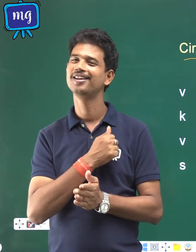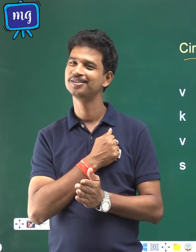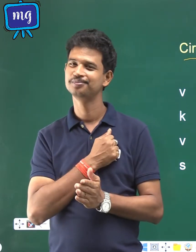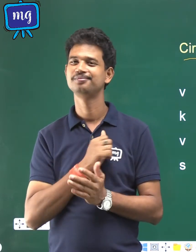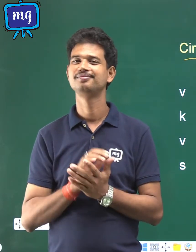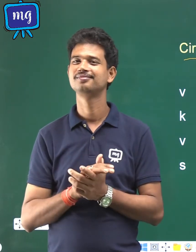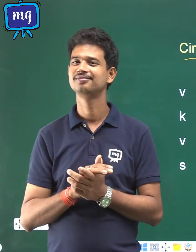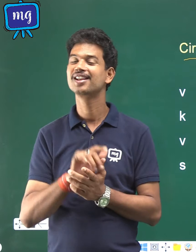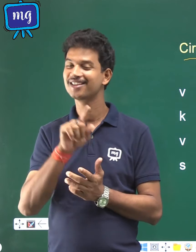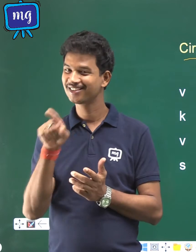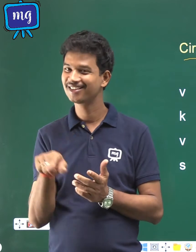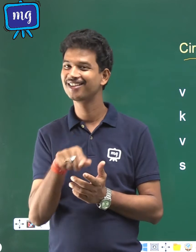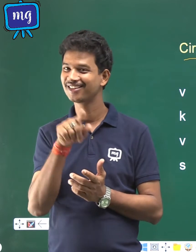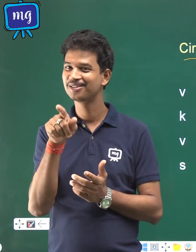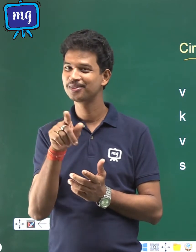सर्कल बनाएंगे